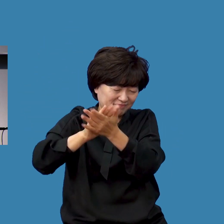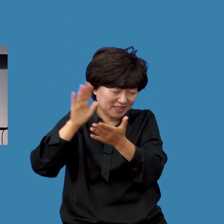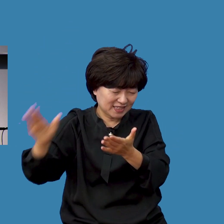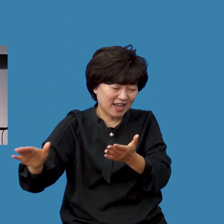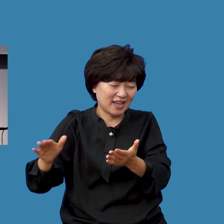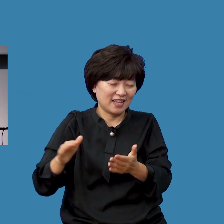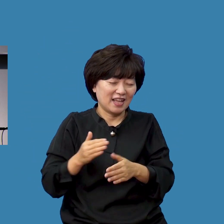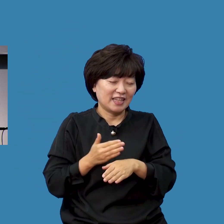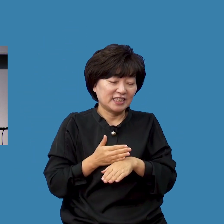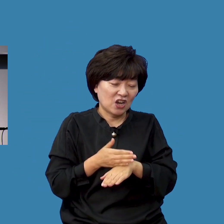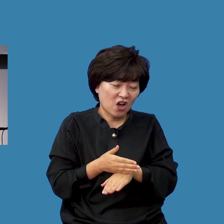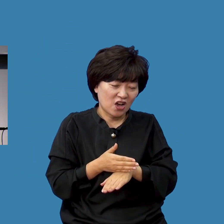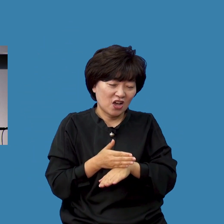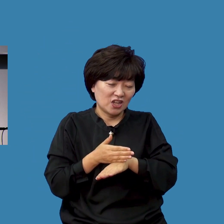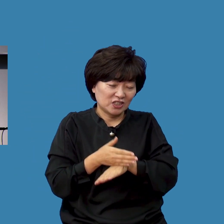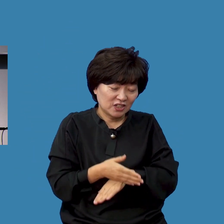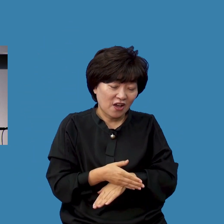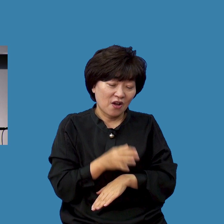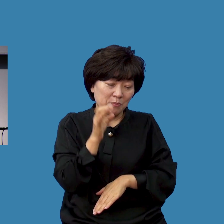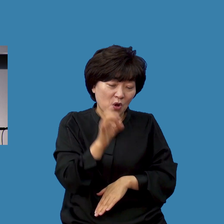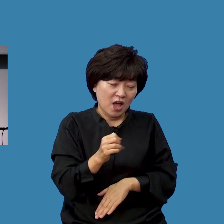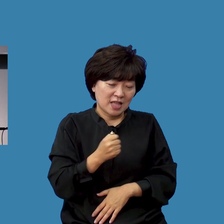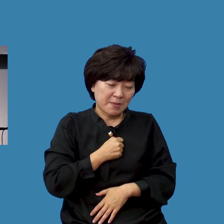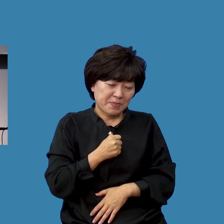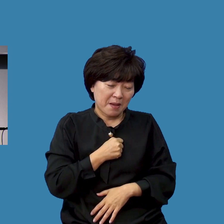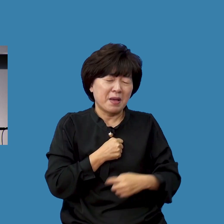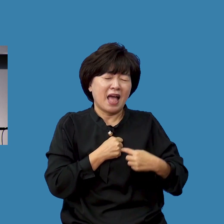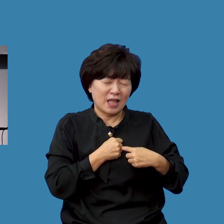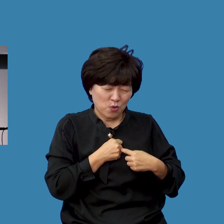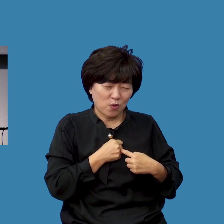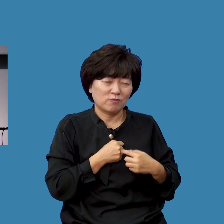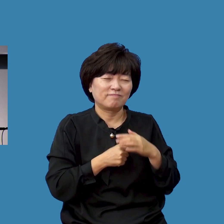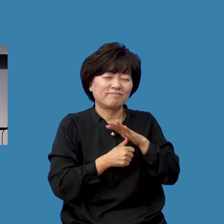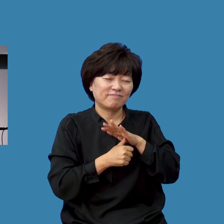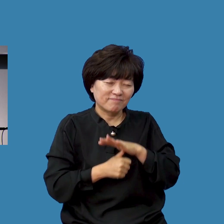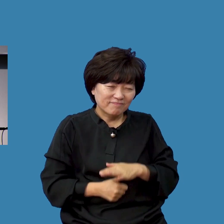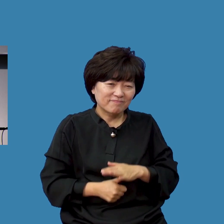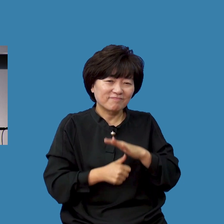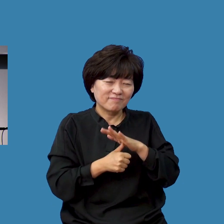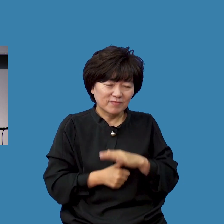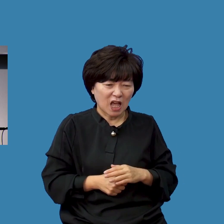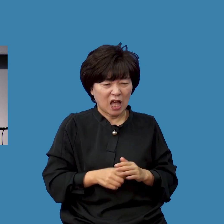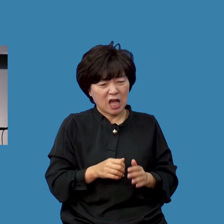하십니다. 그래서 더뎌 보여도